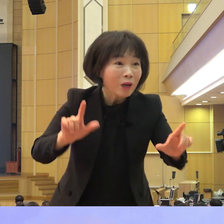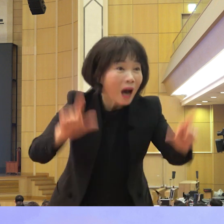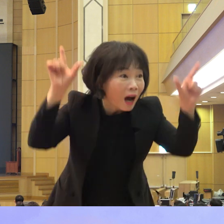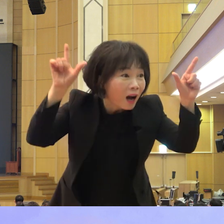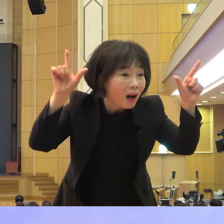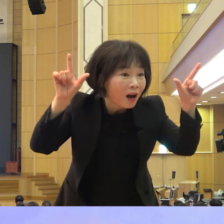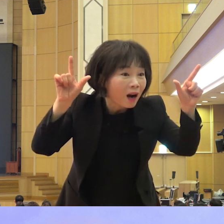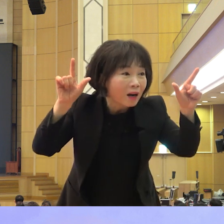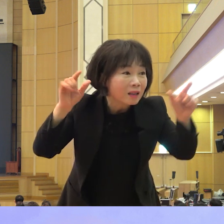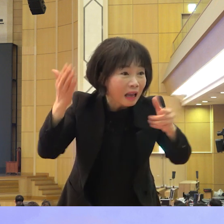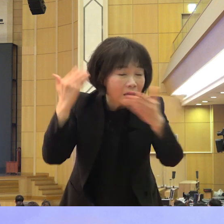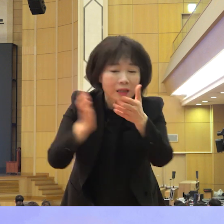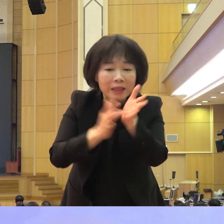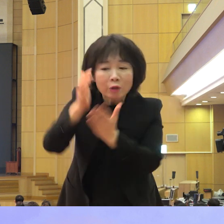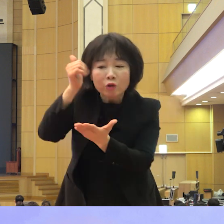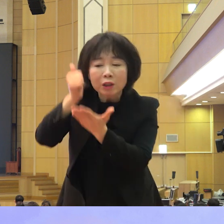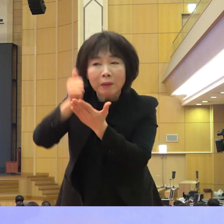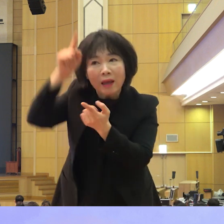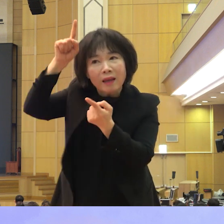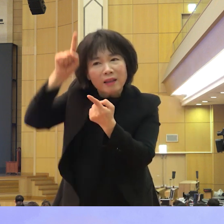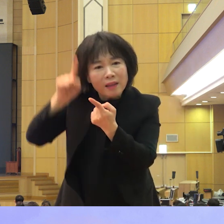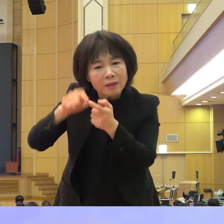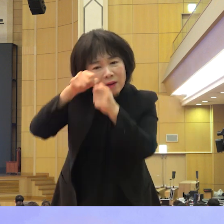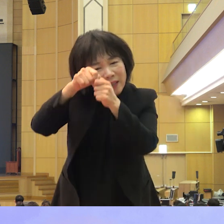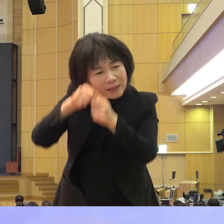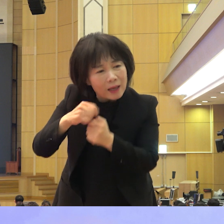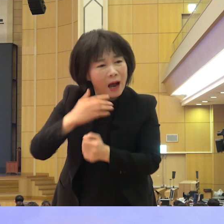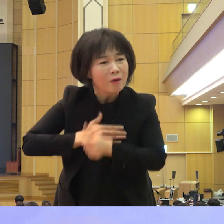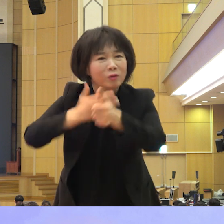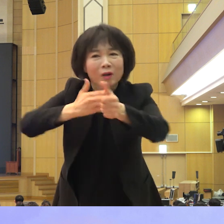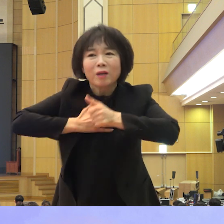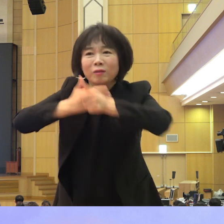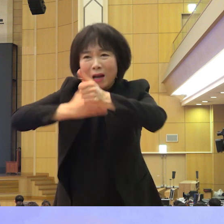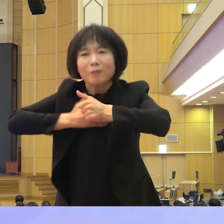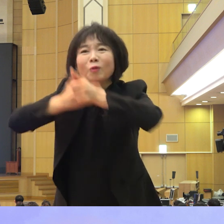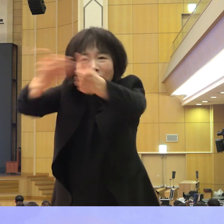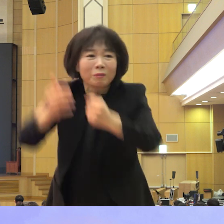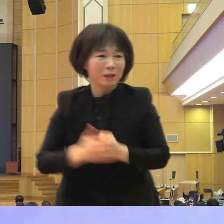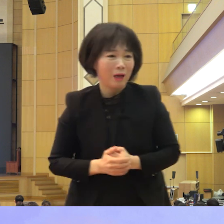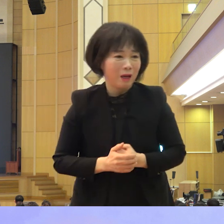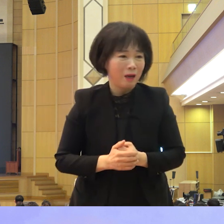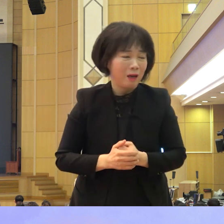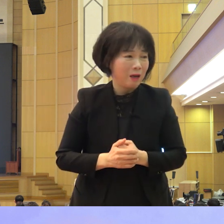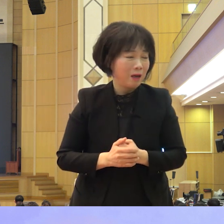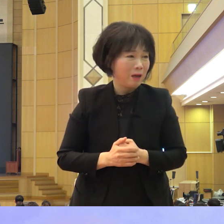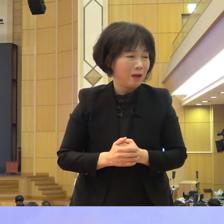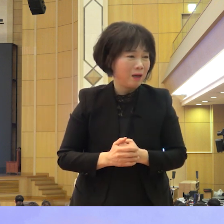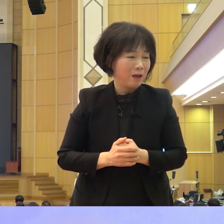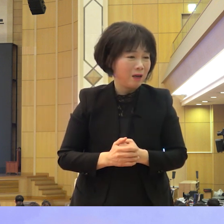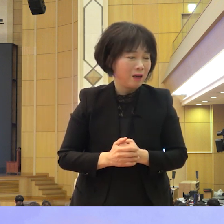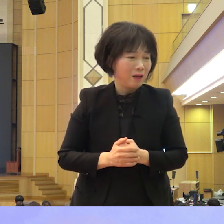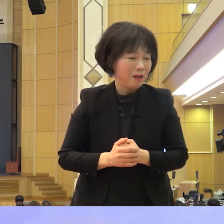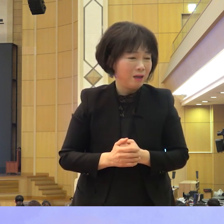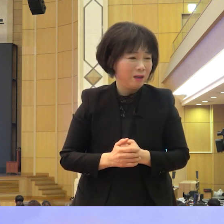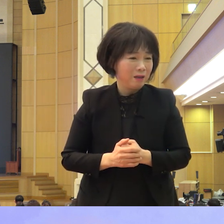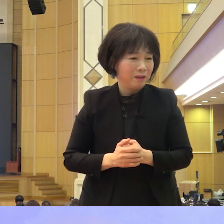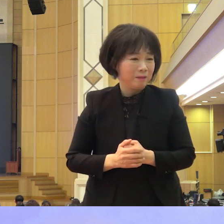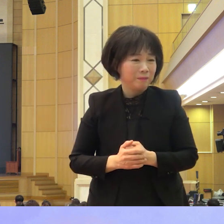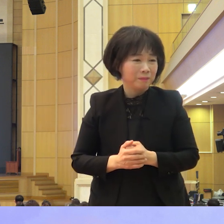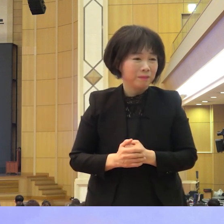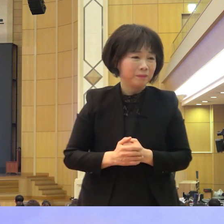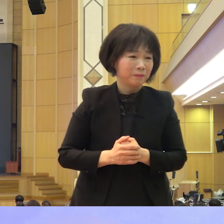대해서? 예수의 일로 권하더라. 모세의 율법이든 선자가 기록한 말씀이든